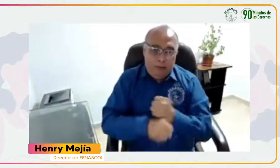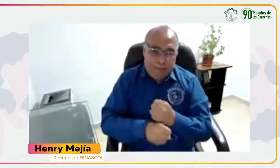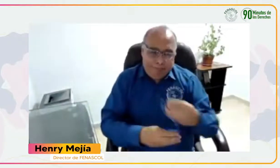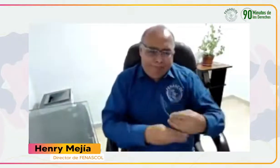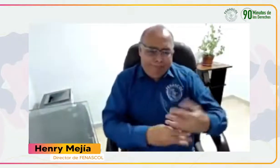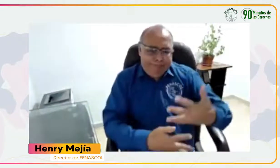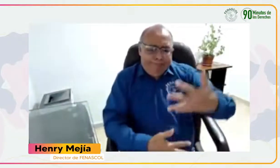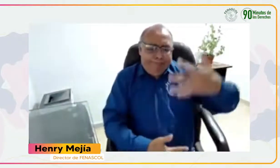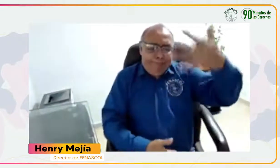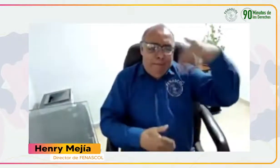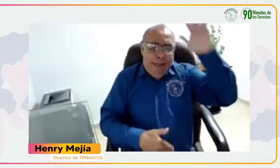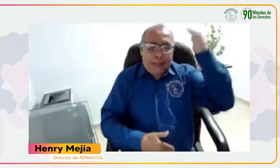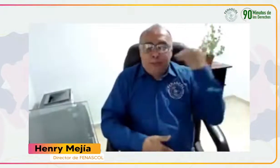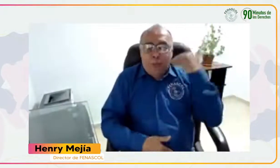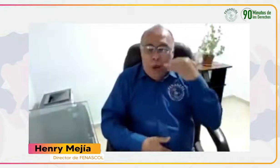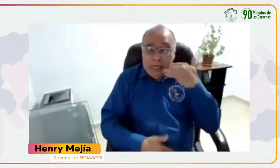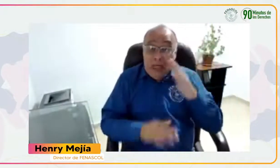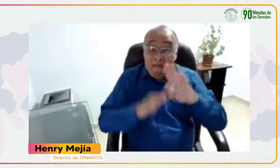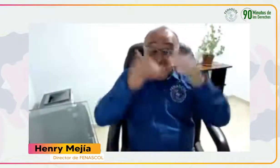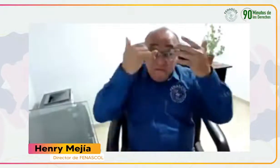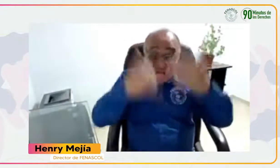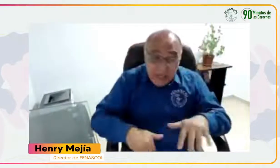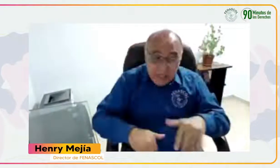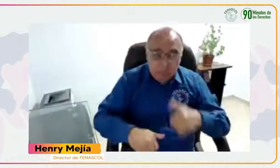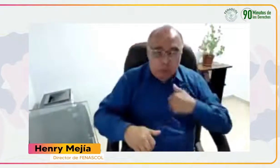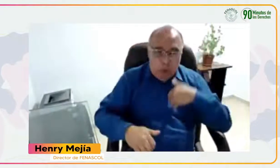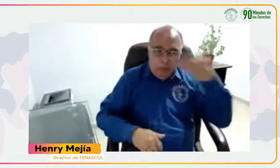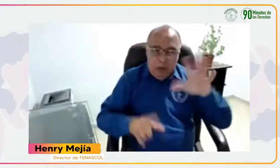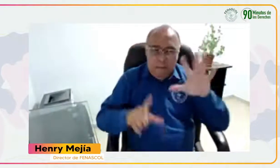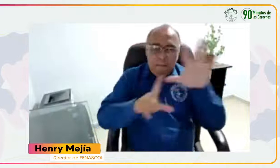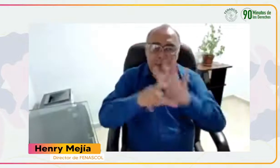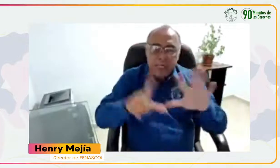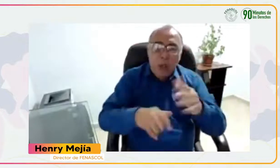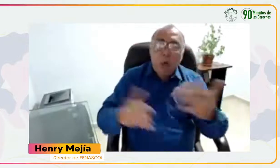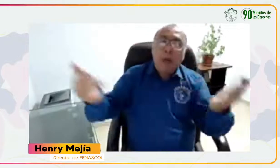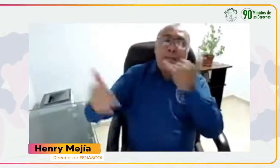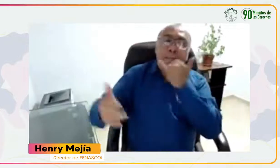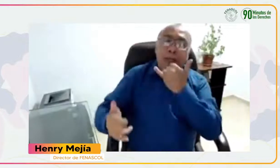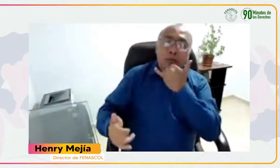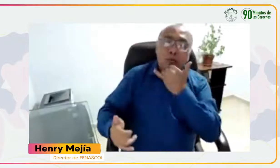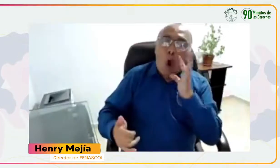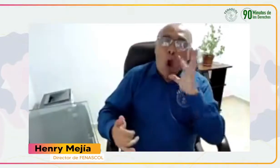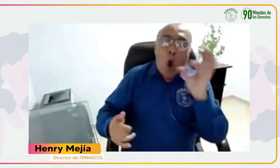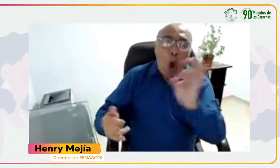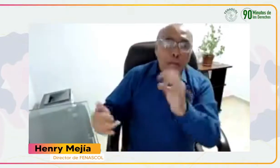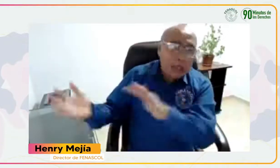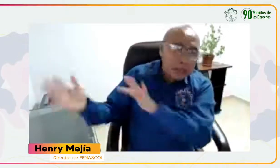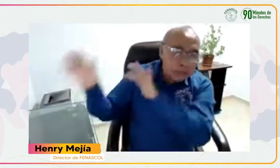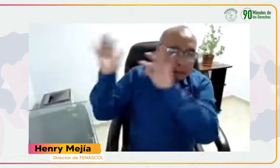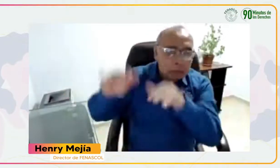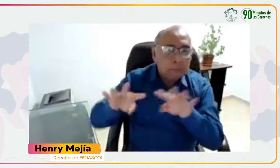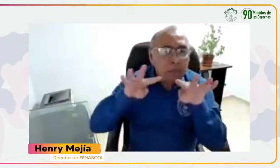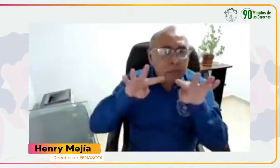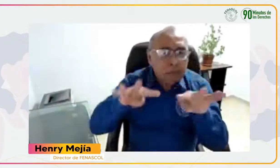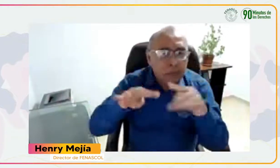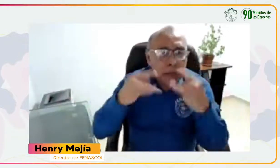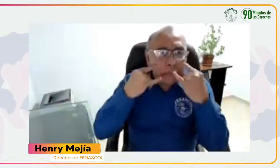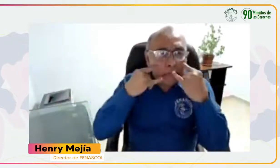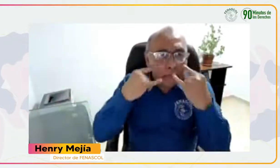trabajemos unidos. Que trabajemos unidos, hay muchos comentarios de mujeres. Yo después voy a enviar un video reclamándoles a los